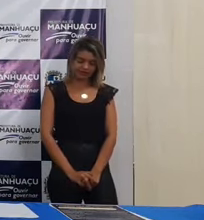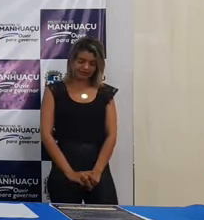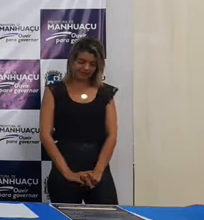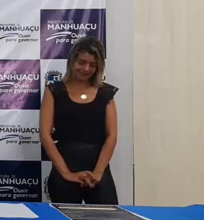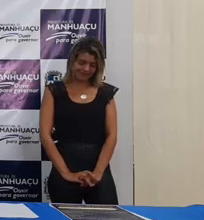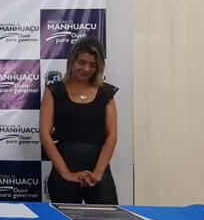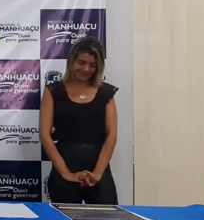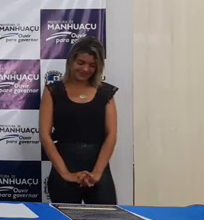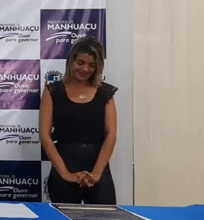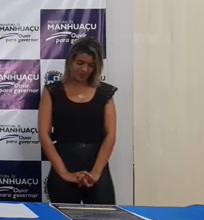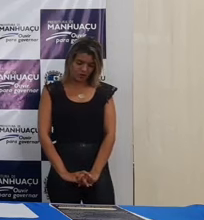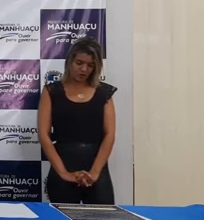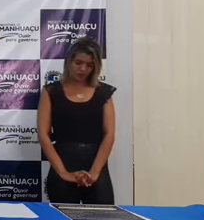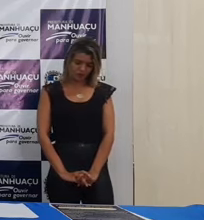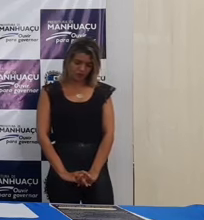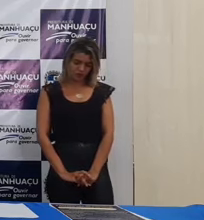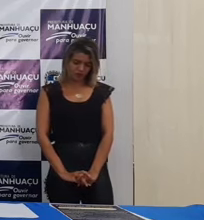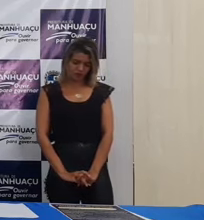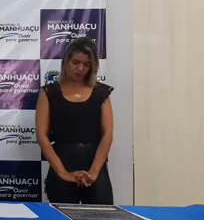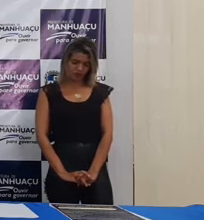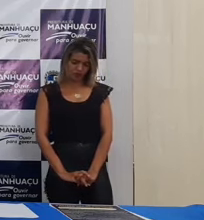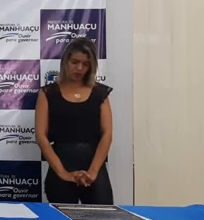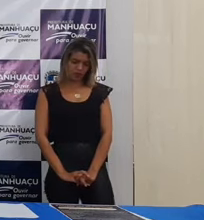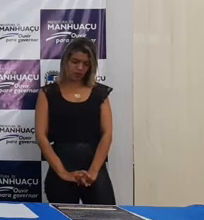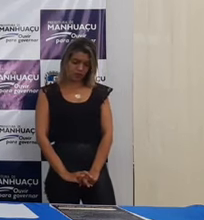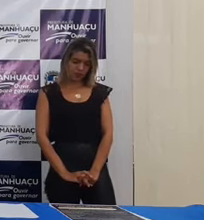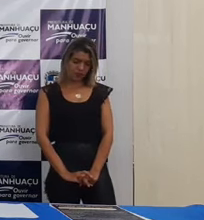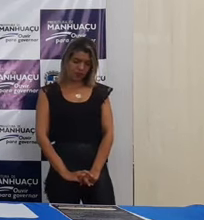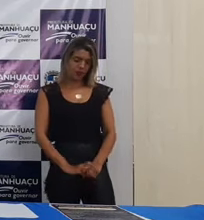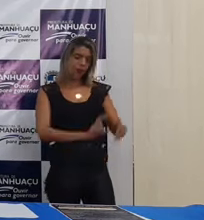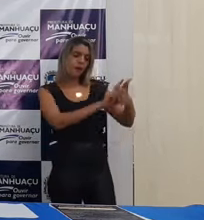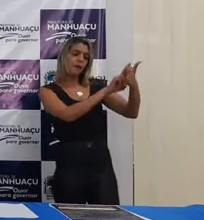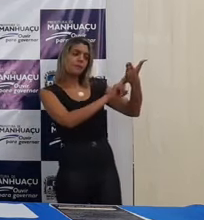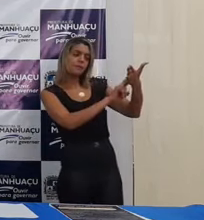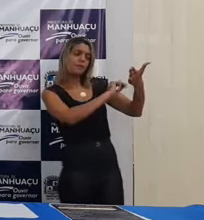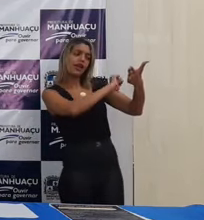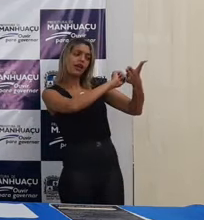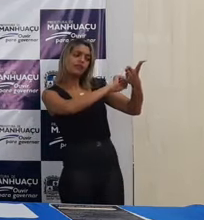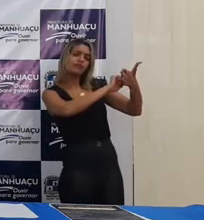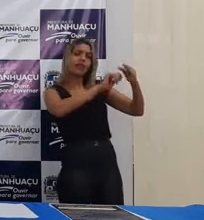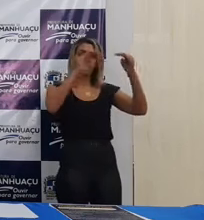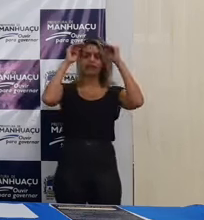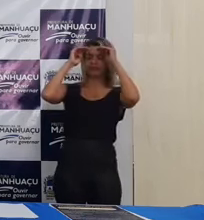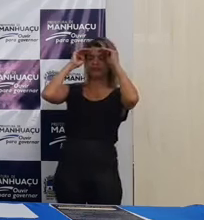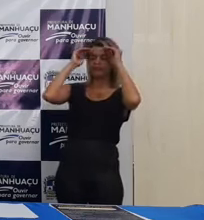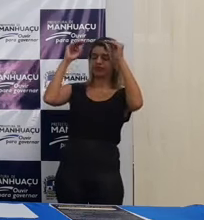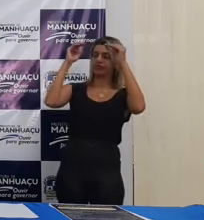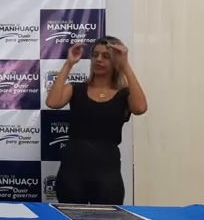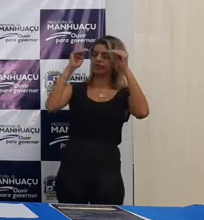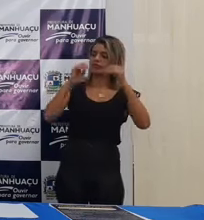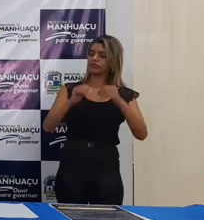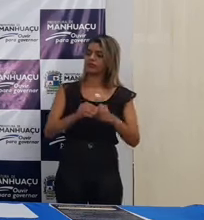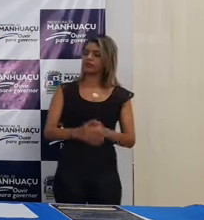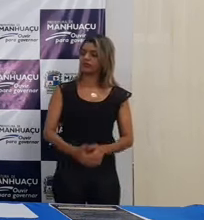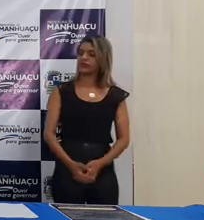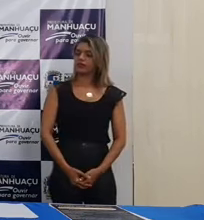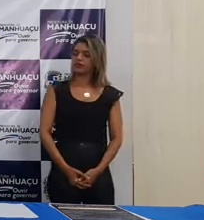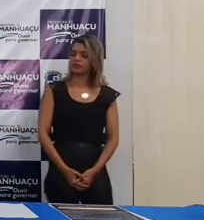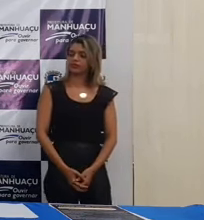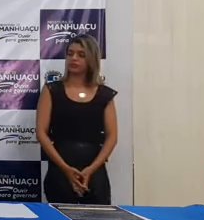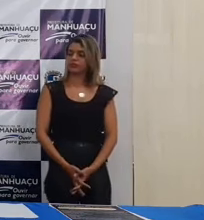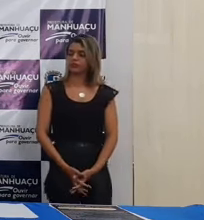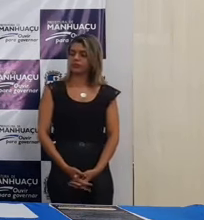é um termo de responsabilidade e opção. E vai optar por aquele termo. Ele não se não assinando o